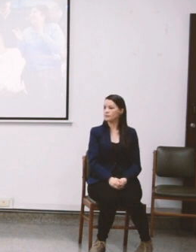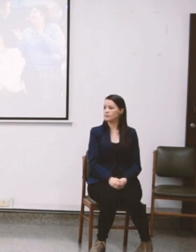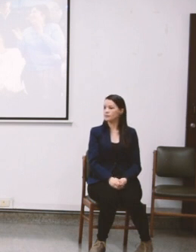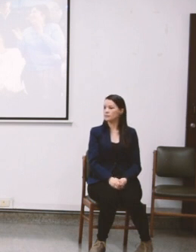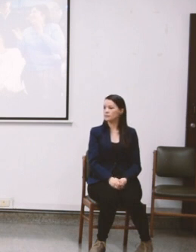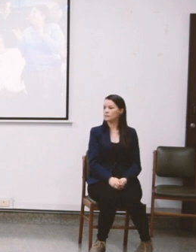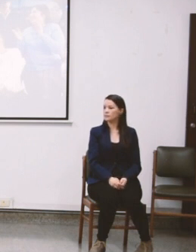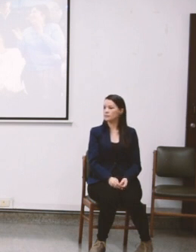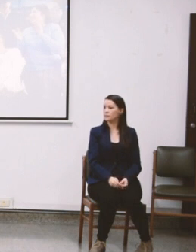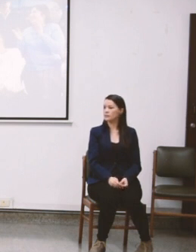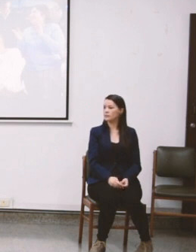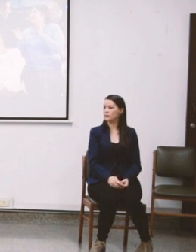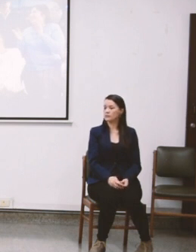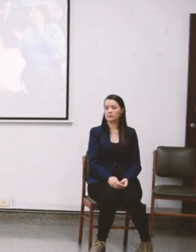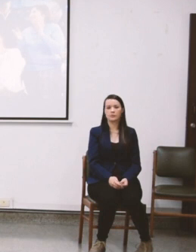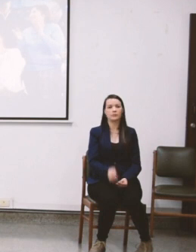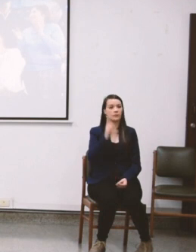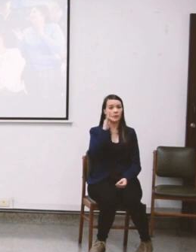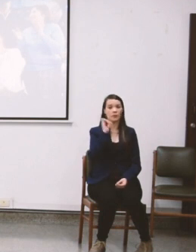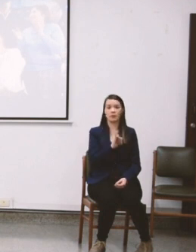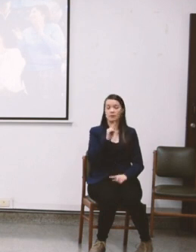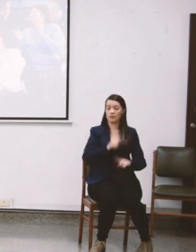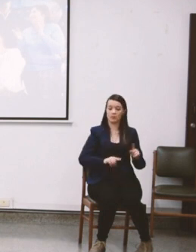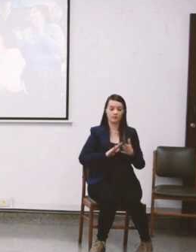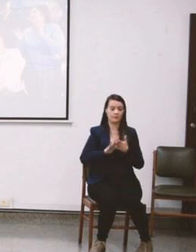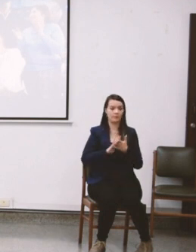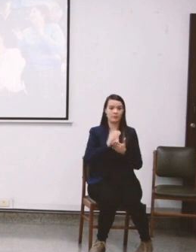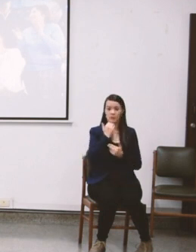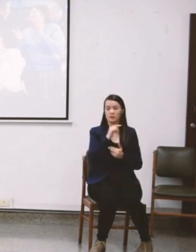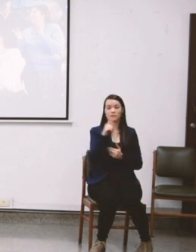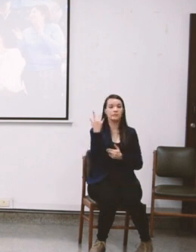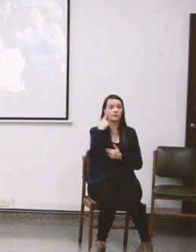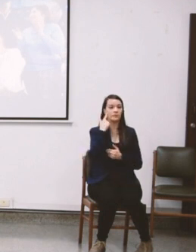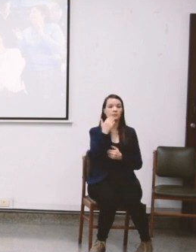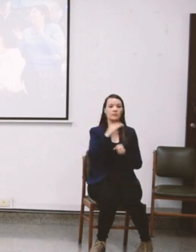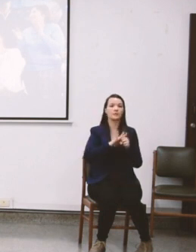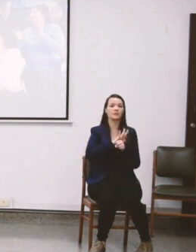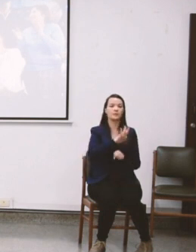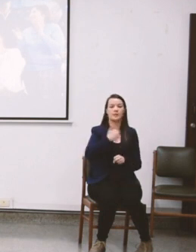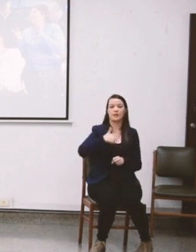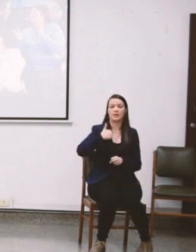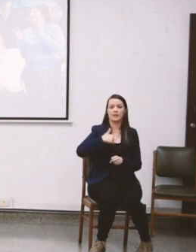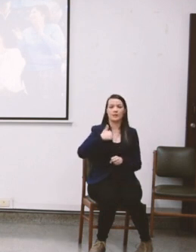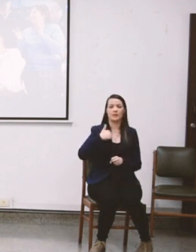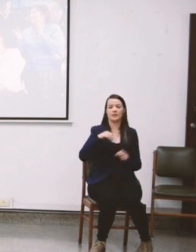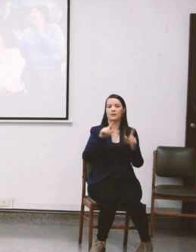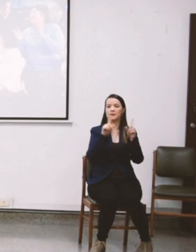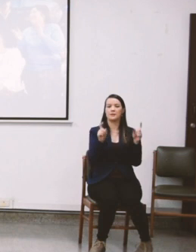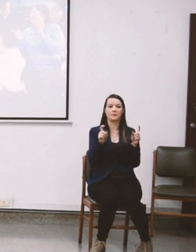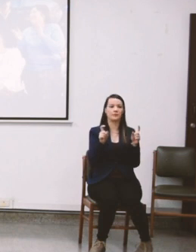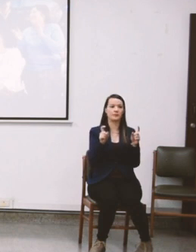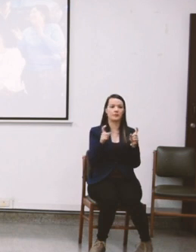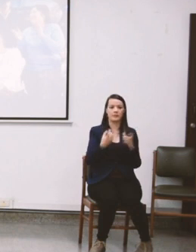uno no puede resolver como cosas. No sé si han escuchado situaciones, por ejemplo, que se presentaron en Argentina precisamente con el tema